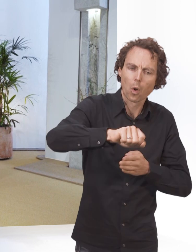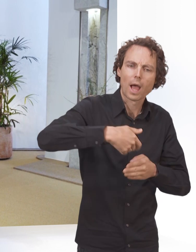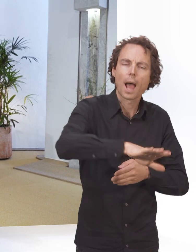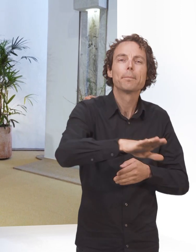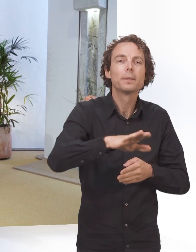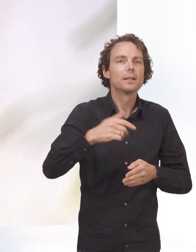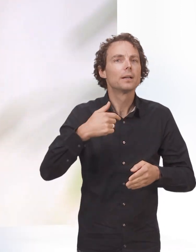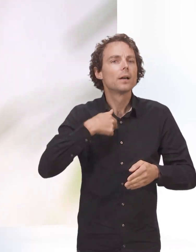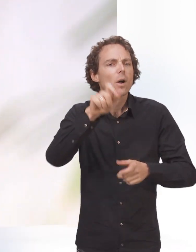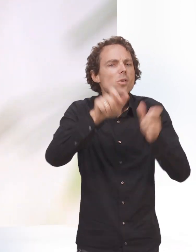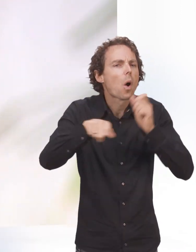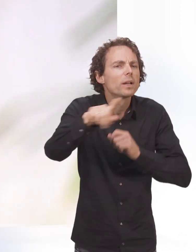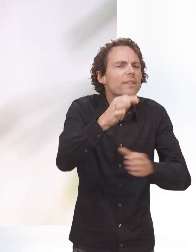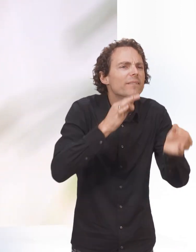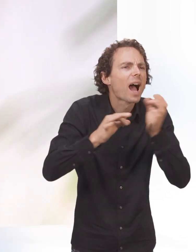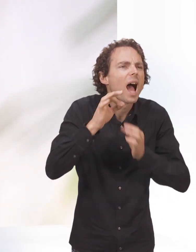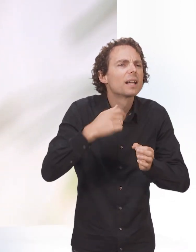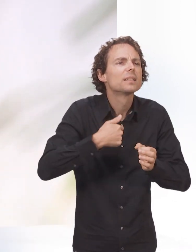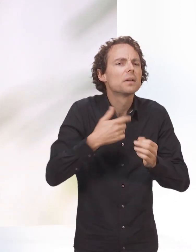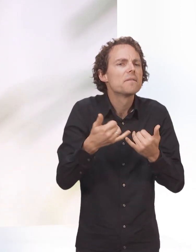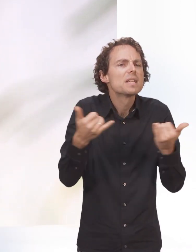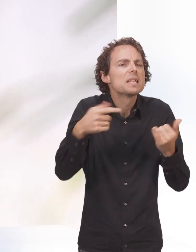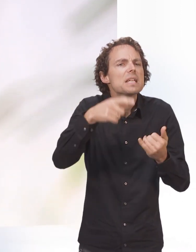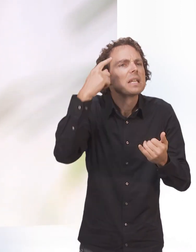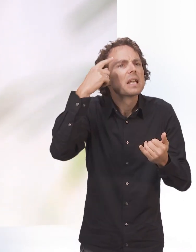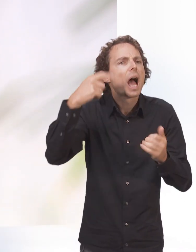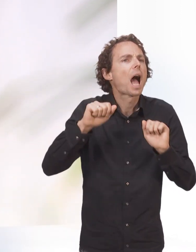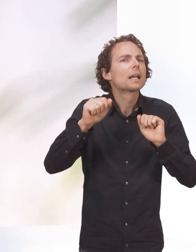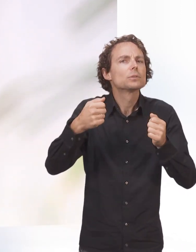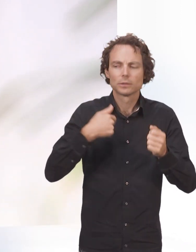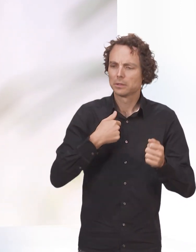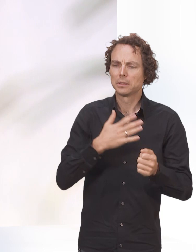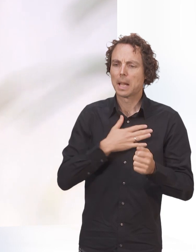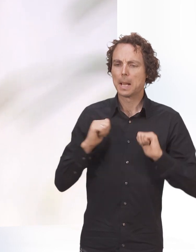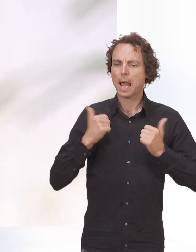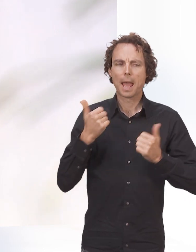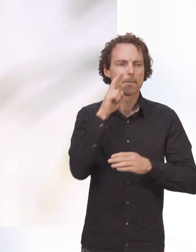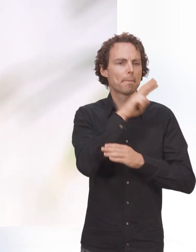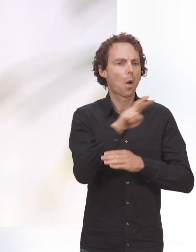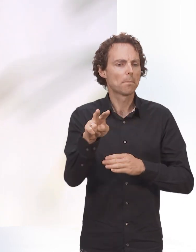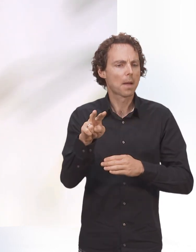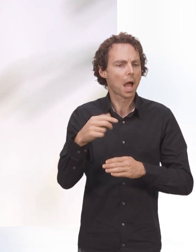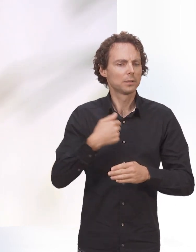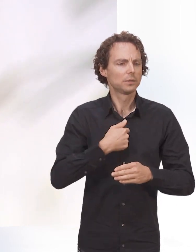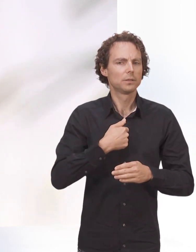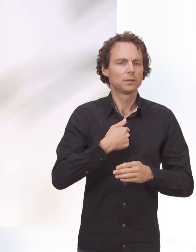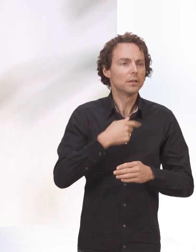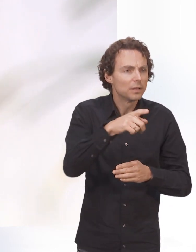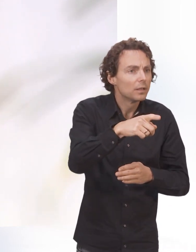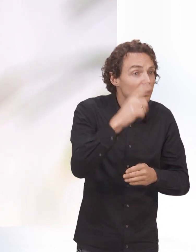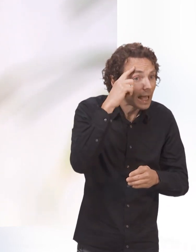auf die Aktion gekommen? Ich habe mich mein Leben beobachtet, das ist das Ergebnis. Und sagt, dass sie Gott sind. Sag ich, ja, sie sind ja